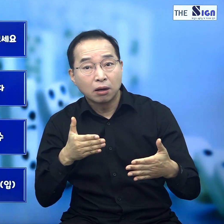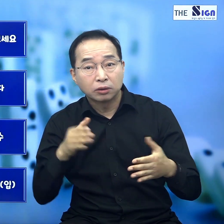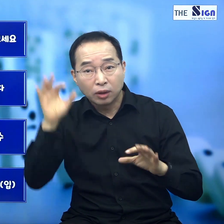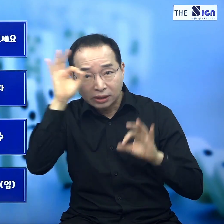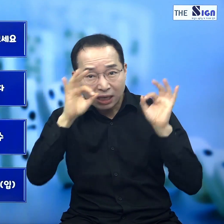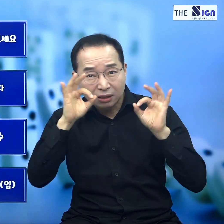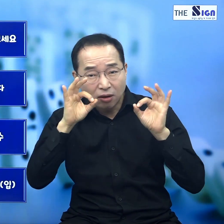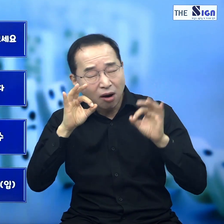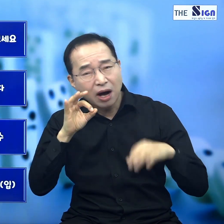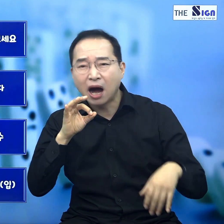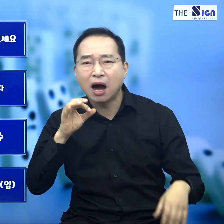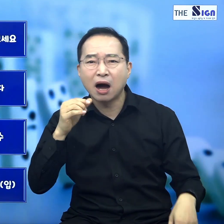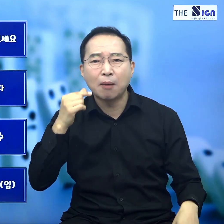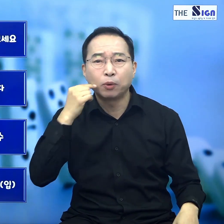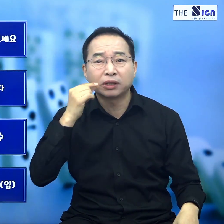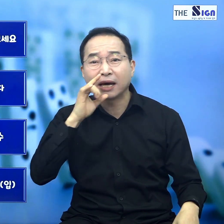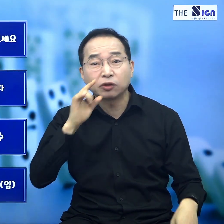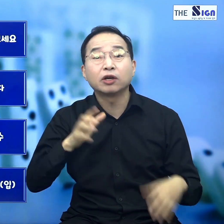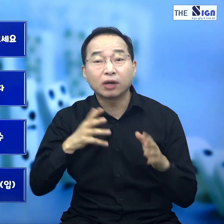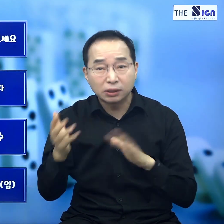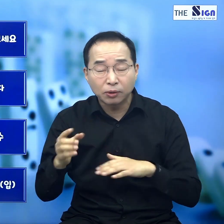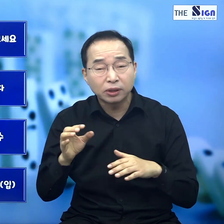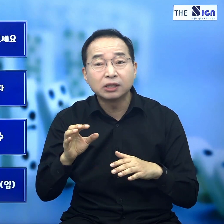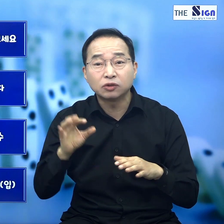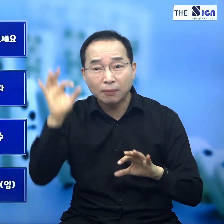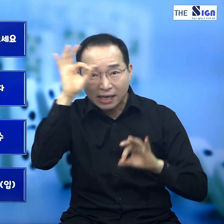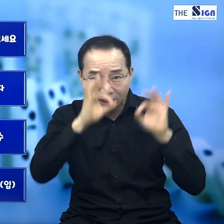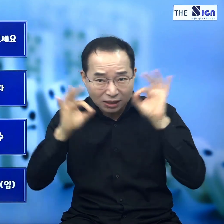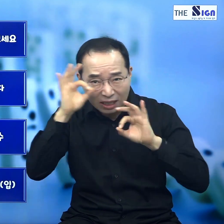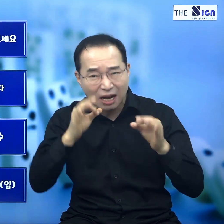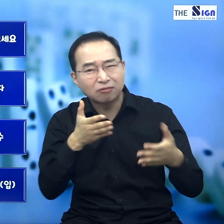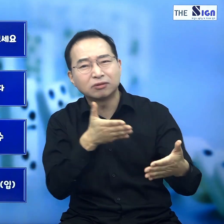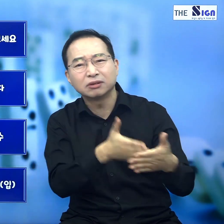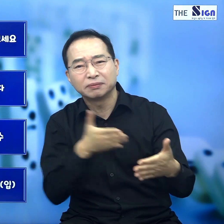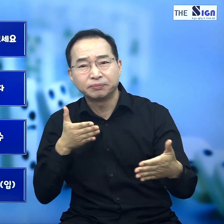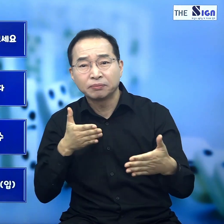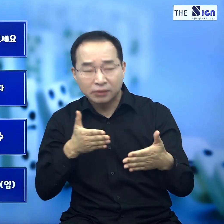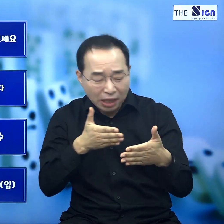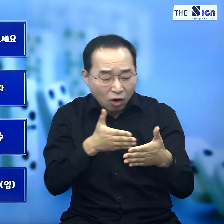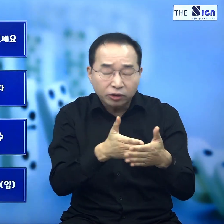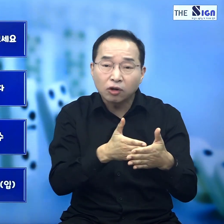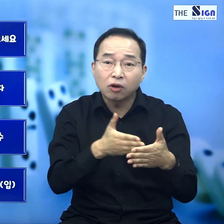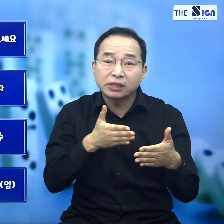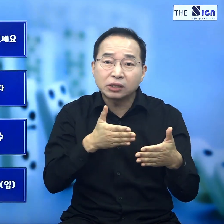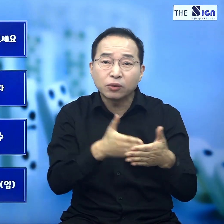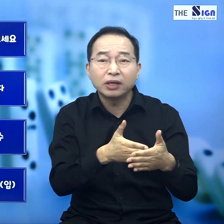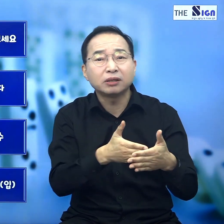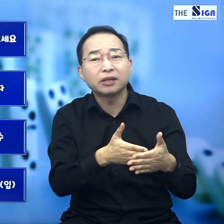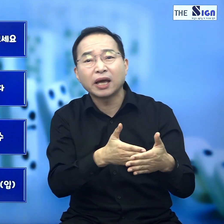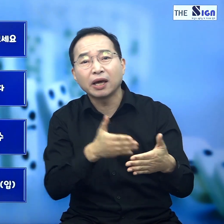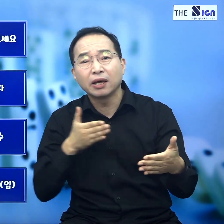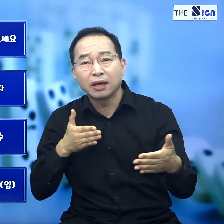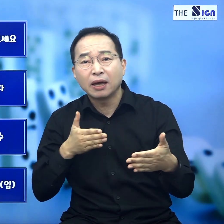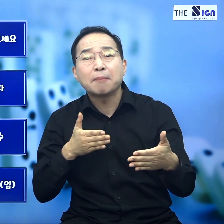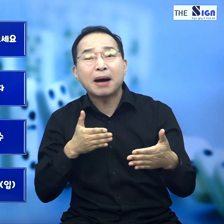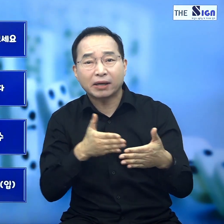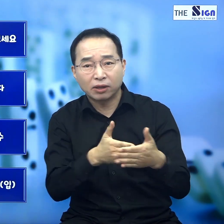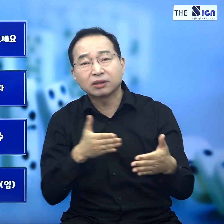또 찾는 거 못해 안 돼. 여러 가지 표현인데 그 중에 많이 쓰는 게 하고, 자, 어떤 걸 시도했는데